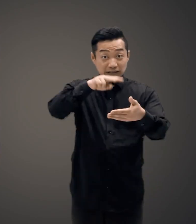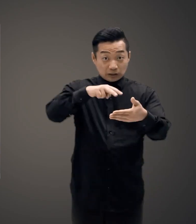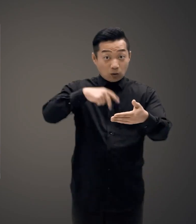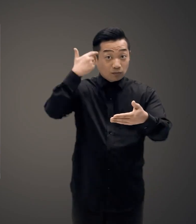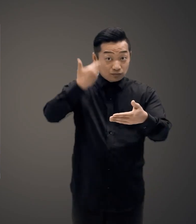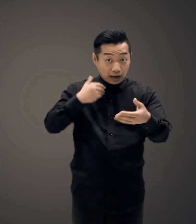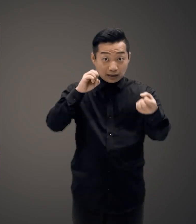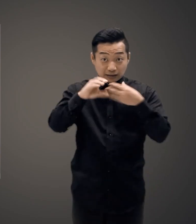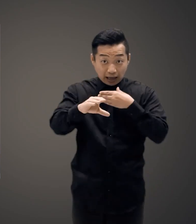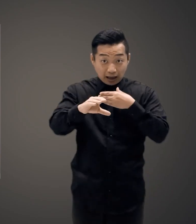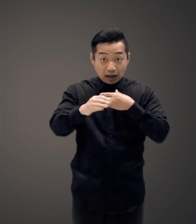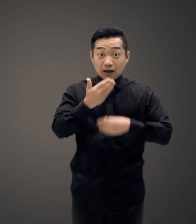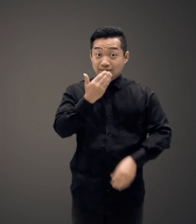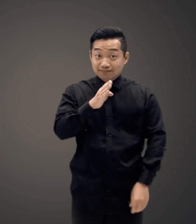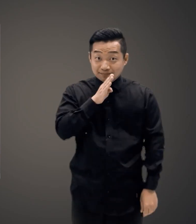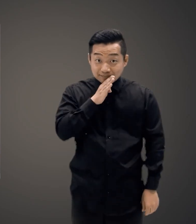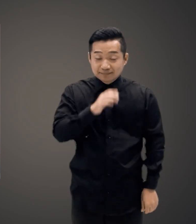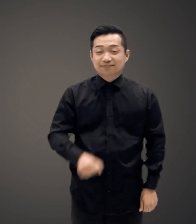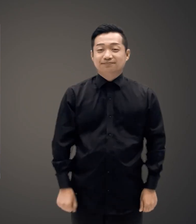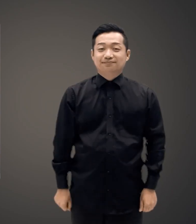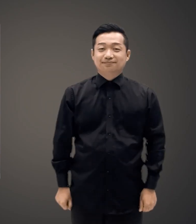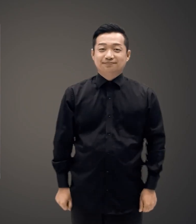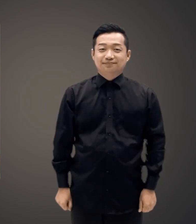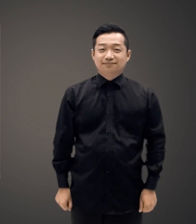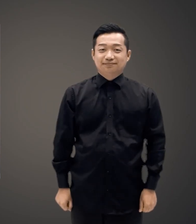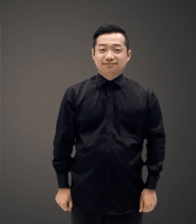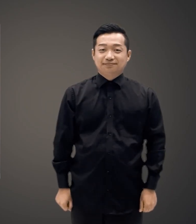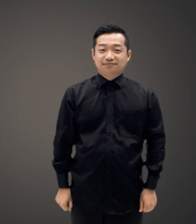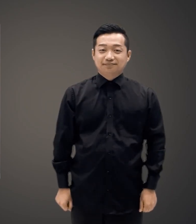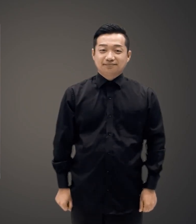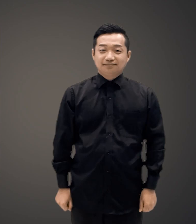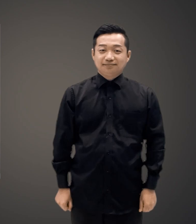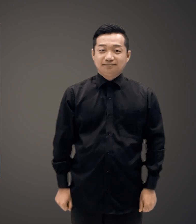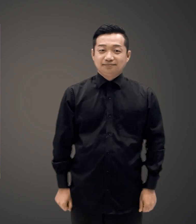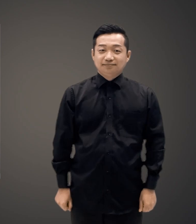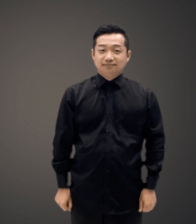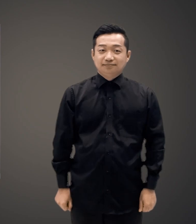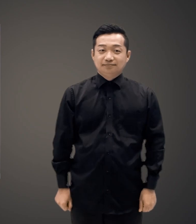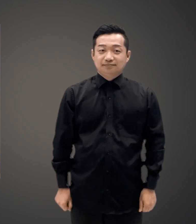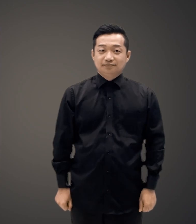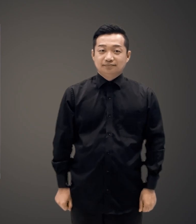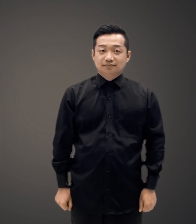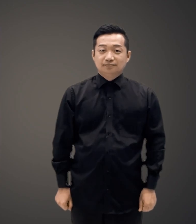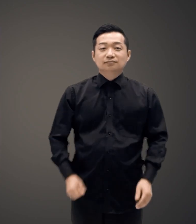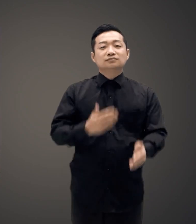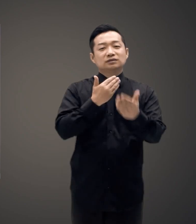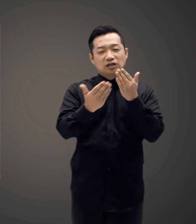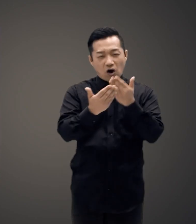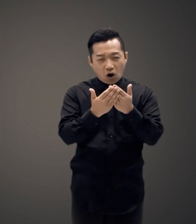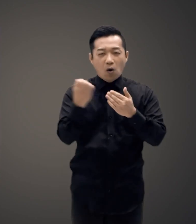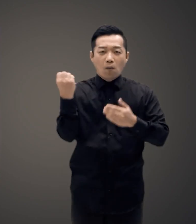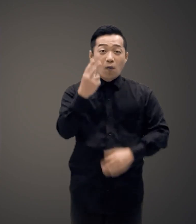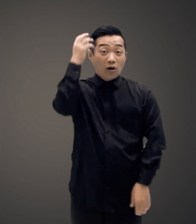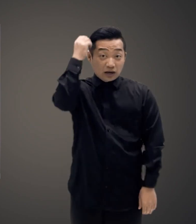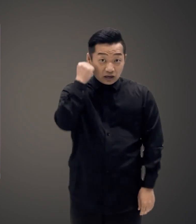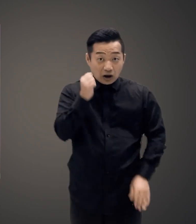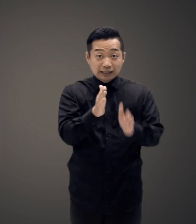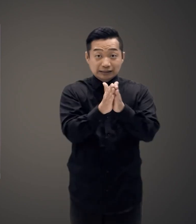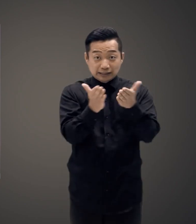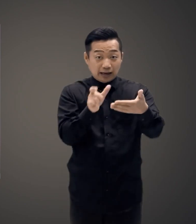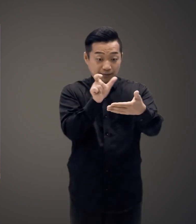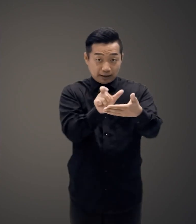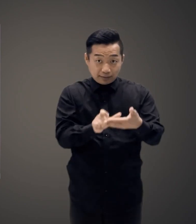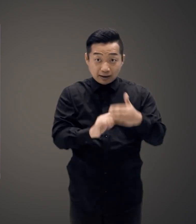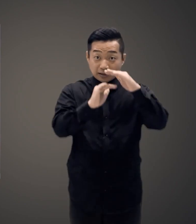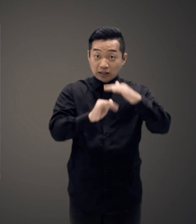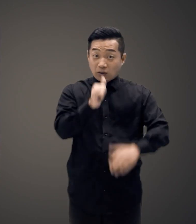질문 읽고 대답하면 되죠. 네. 작가님의 경험과 기억이 이 책에